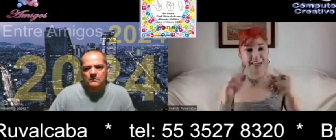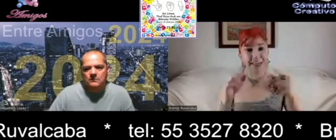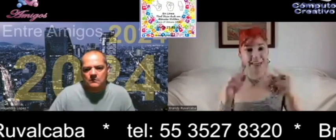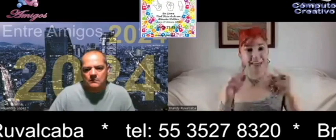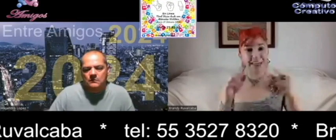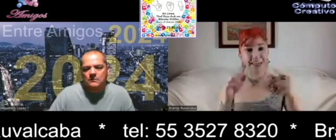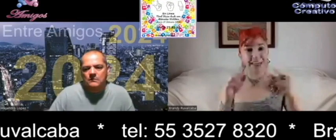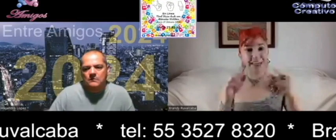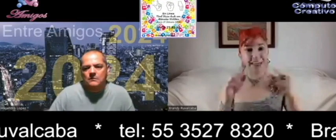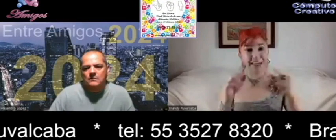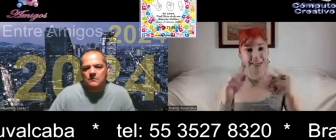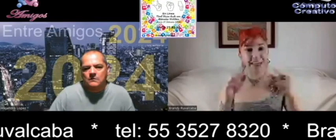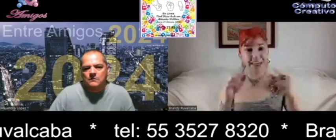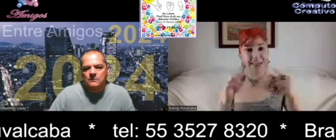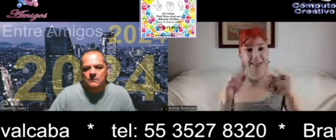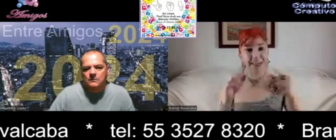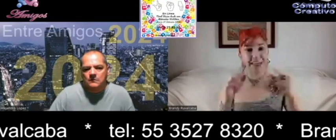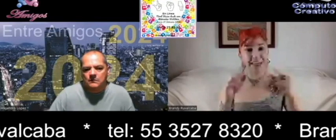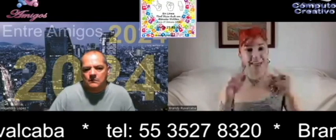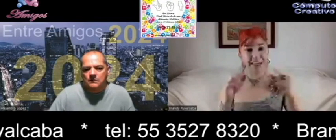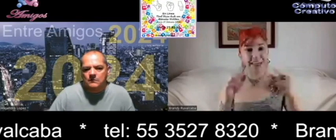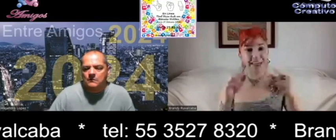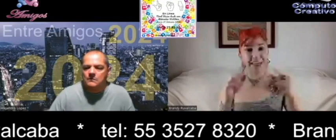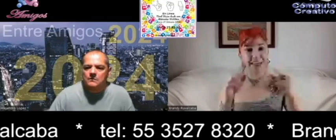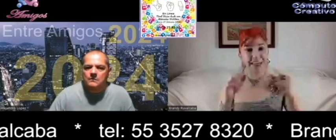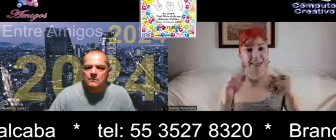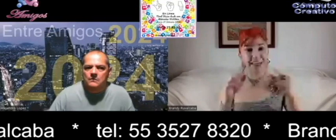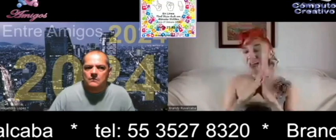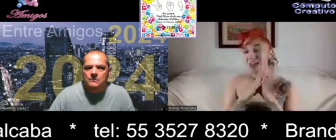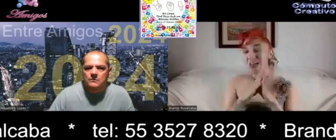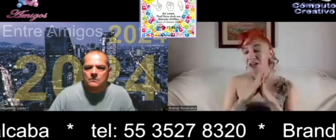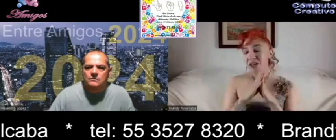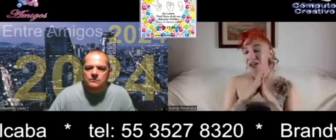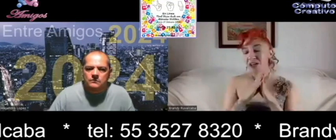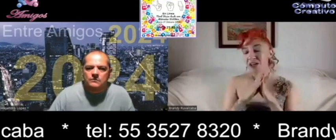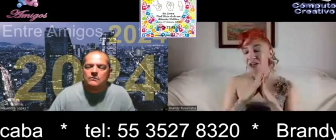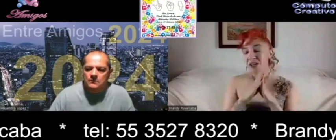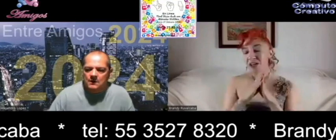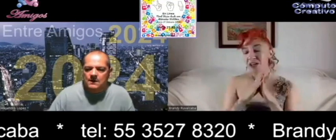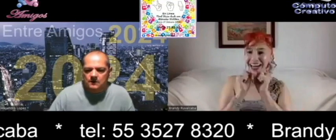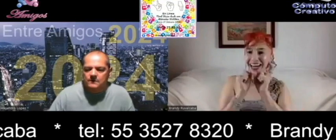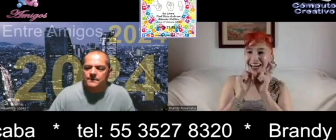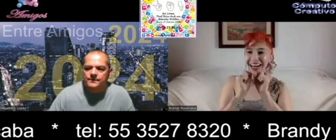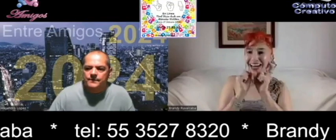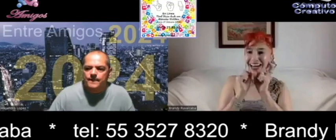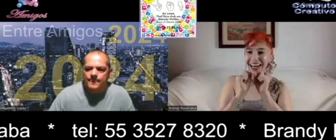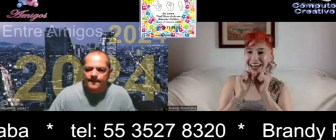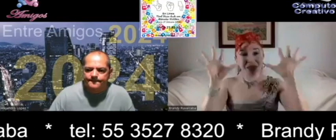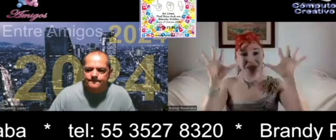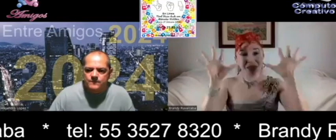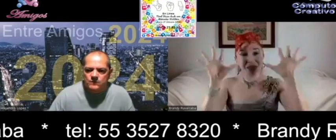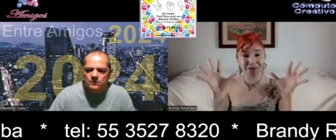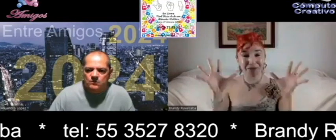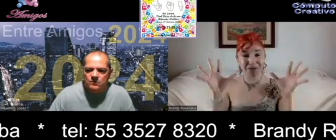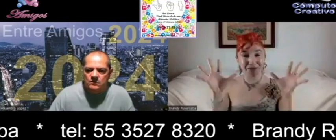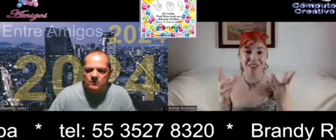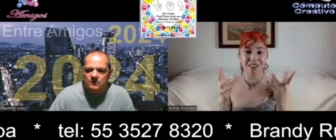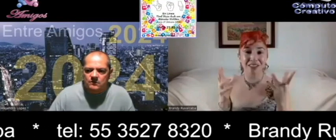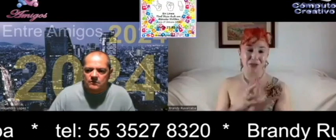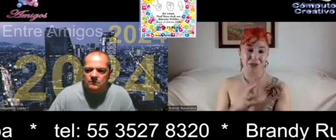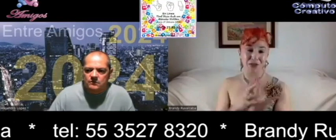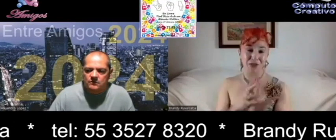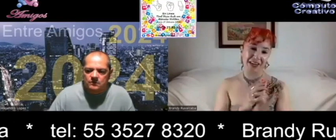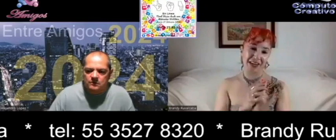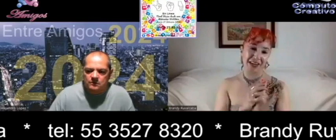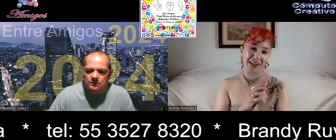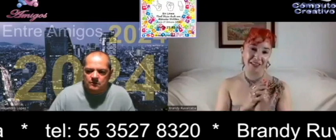esa persona pudo lograr algo o pudo conocer algo o pudo obtener algo. Entonces, Claro, no importa si no llega a todas